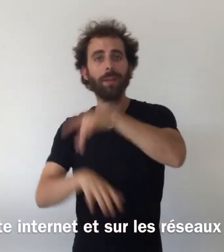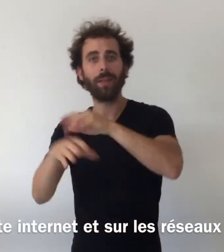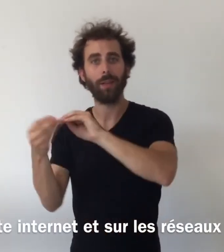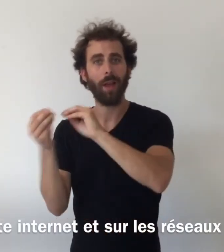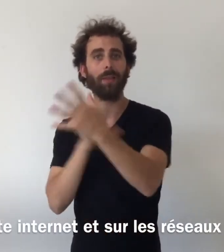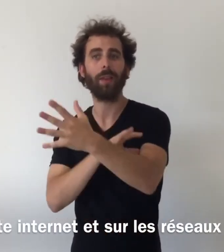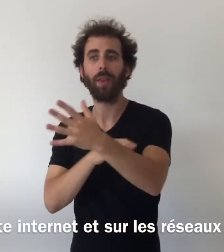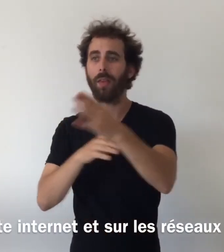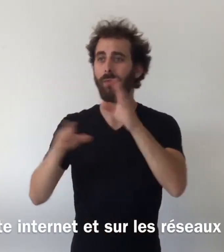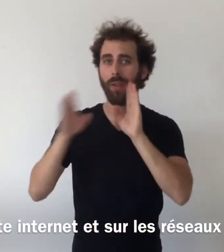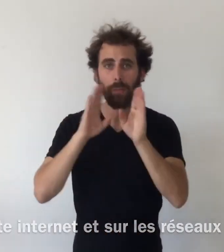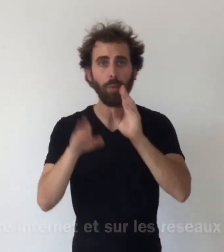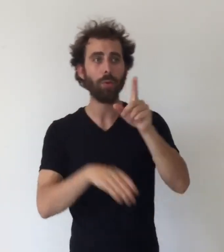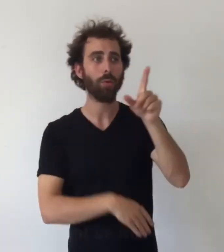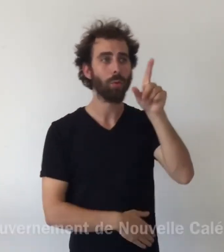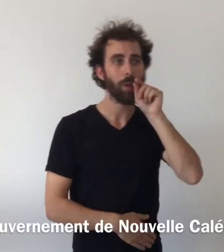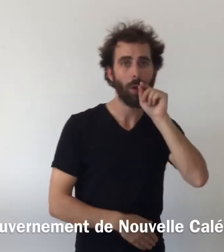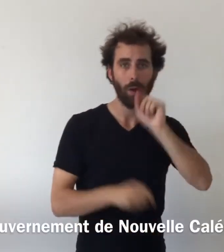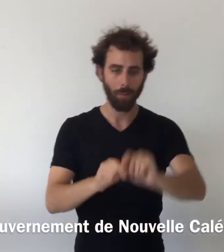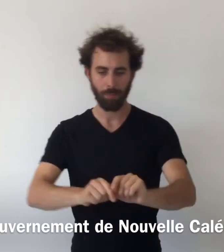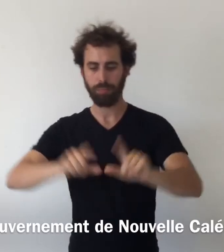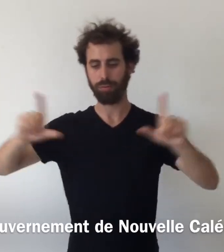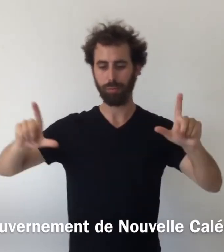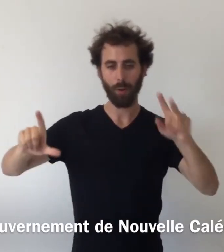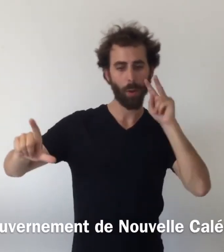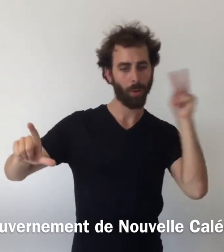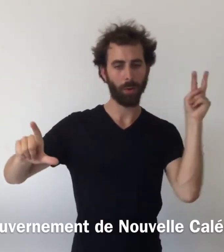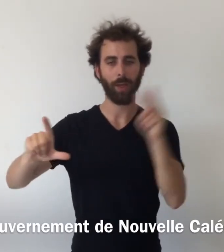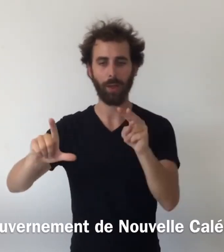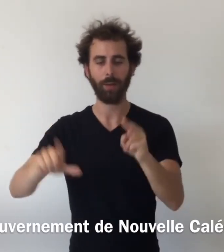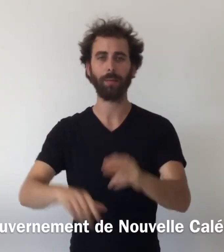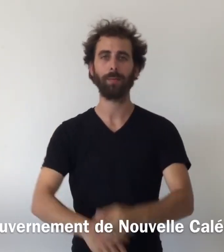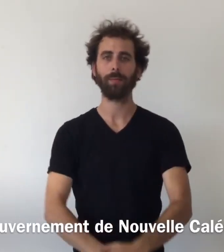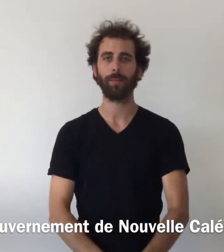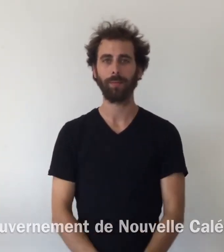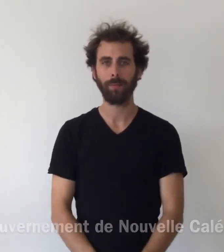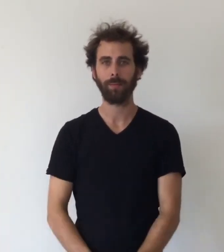rendez-vous sur le site internet et sur les réseaux sociaux du gouvernement de Nouvelle-Calédonie.